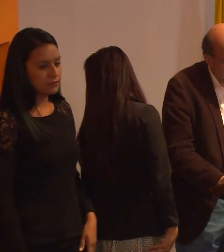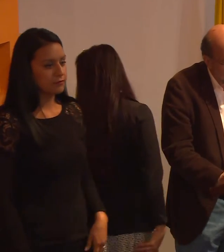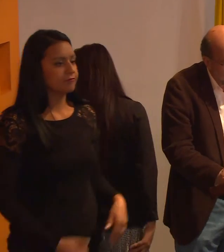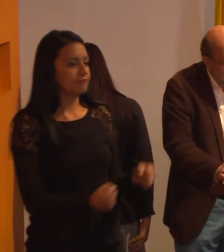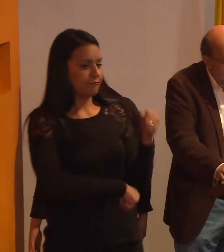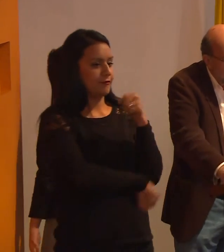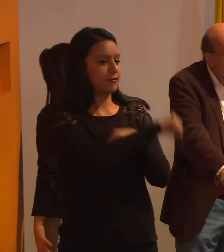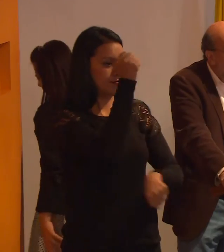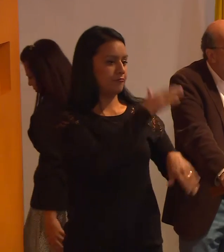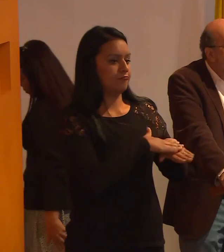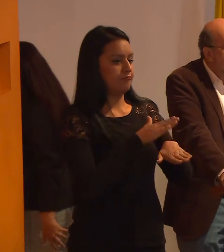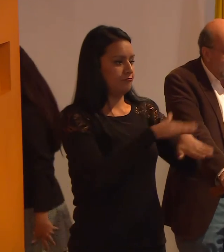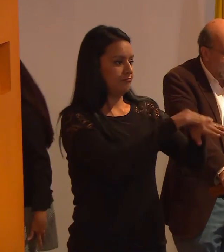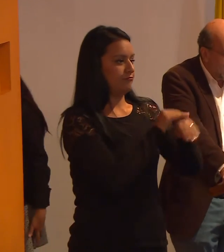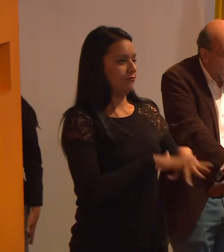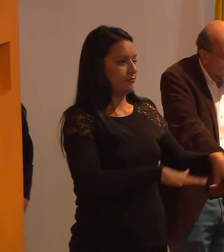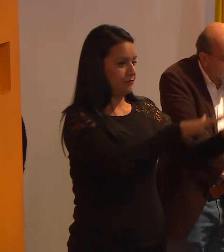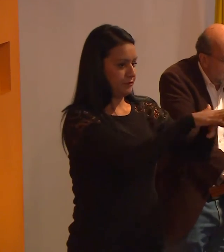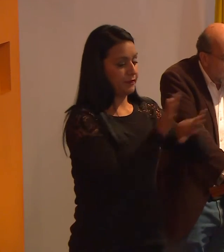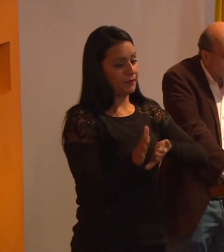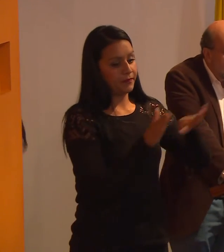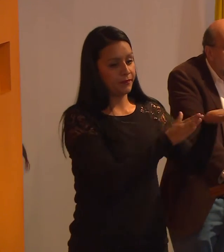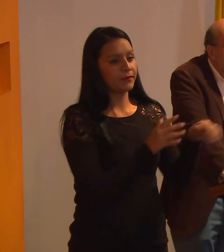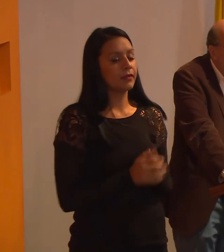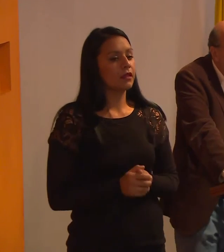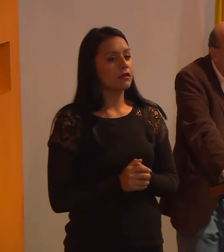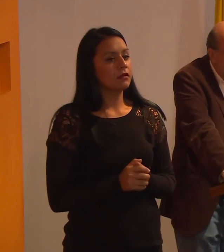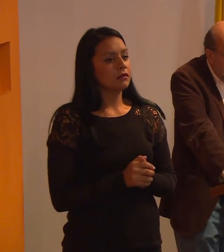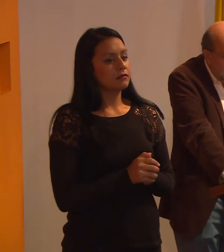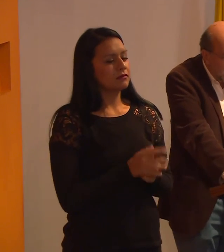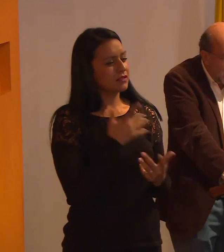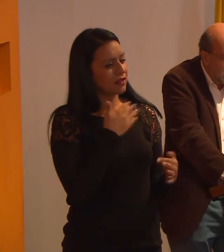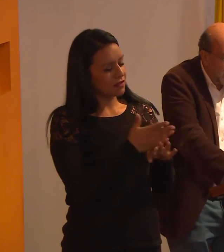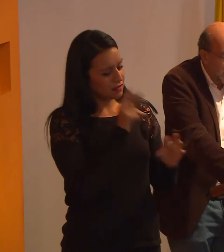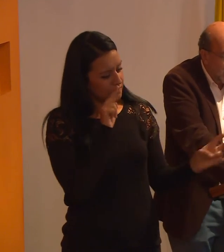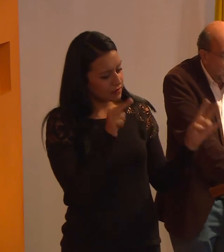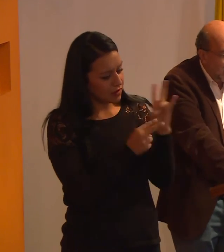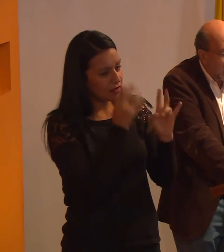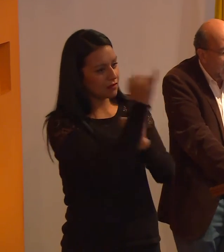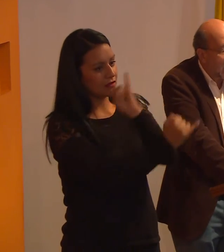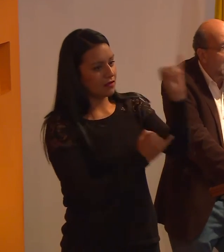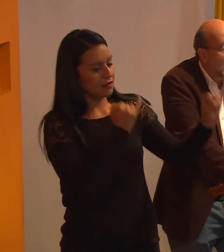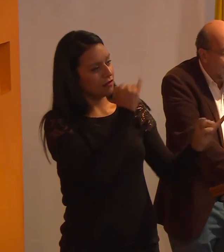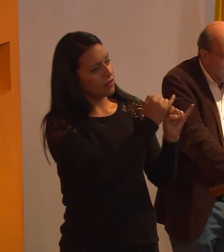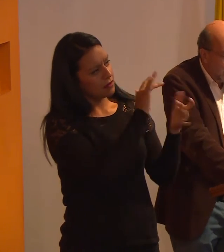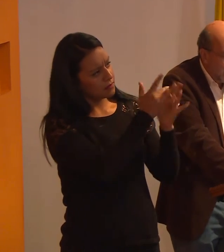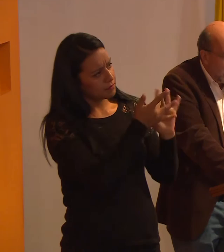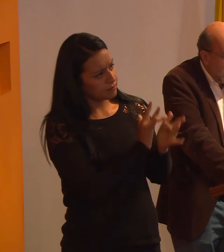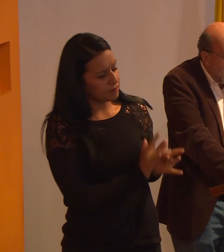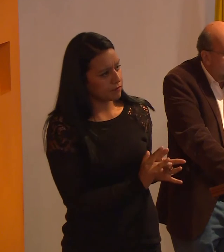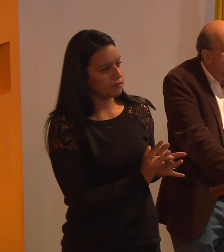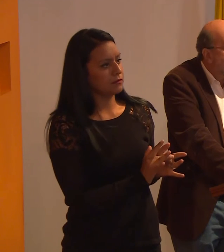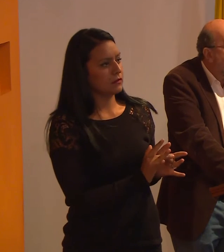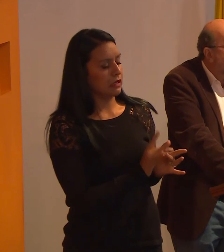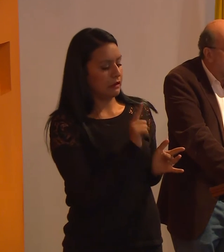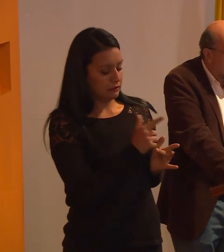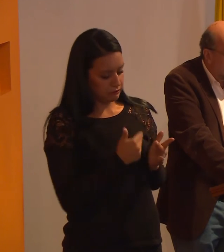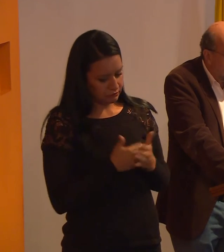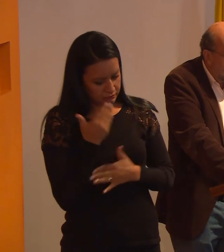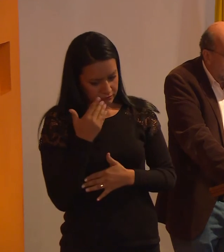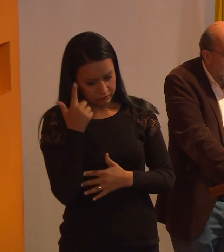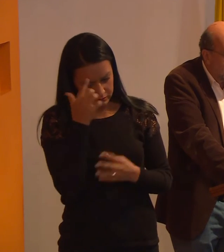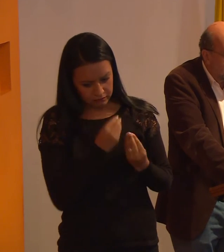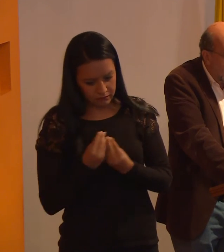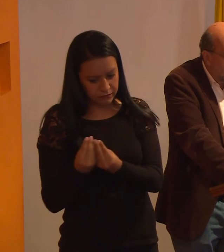convocatoria. En relación con las perspectivas de internacionalización, empezamos